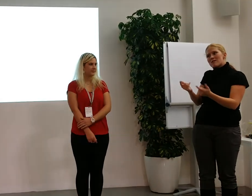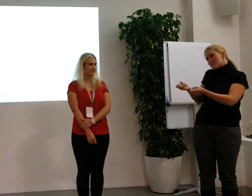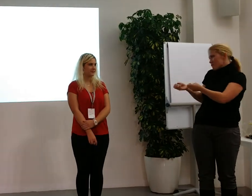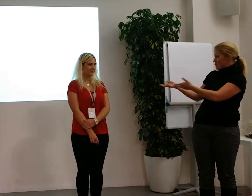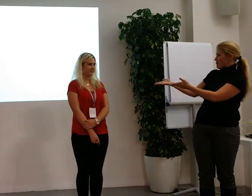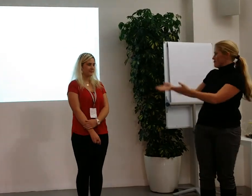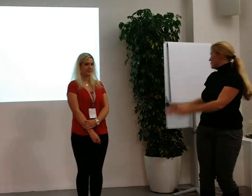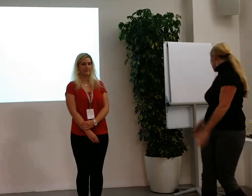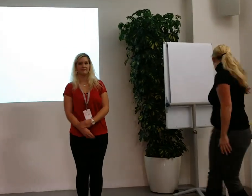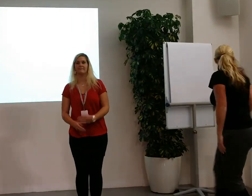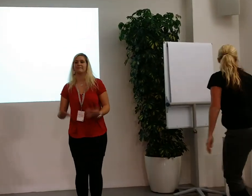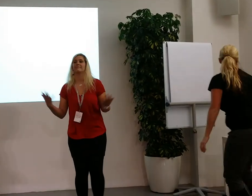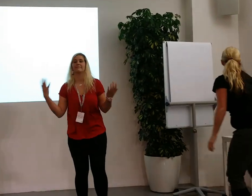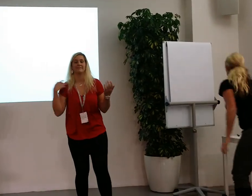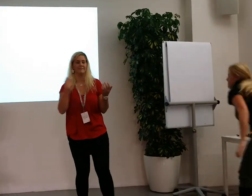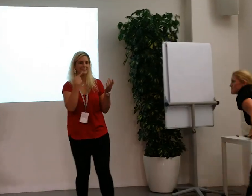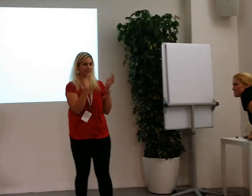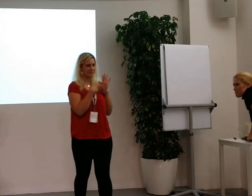být.